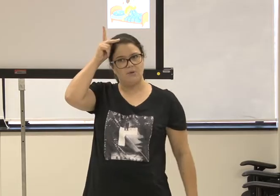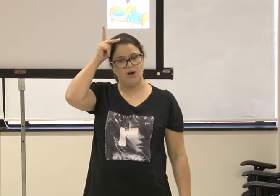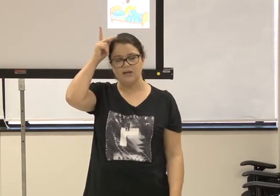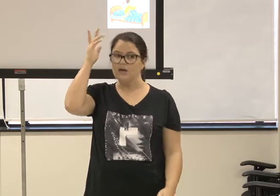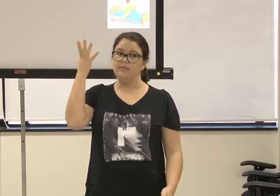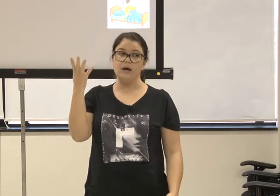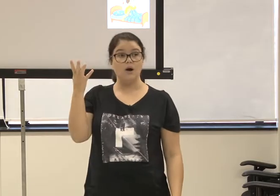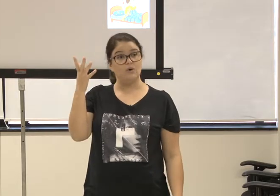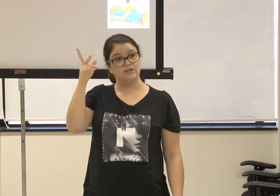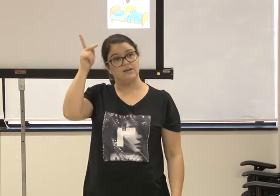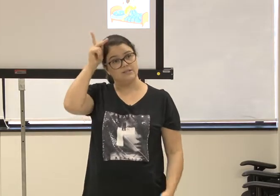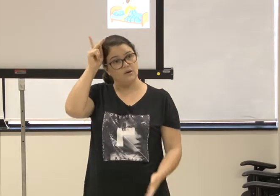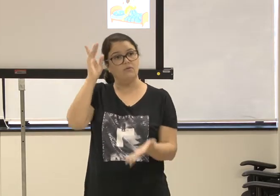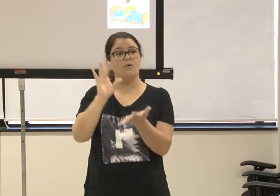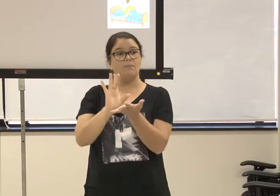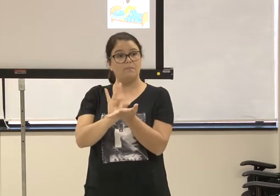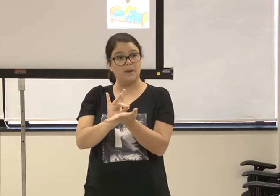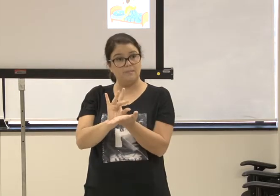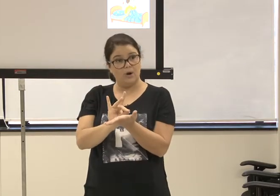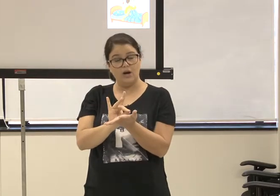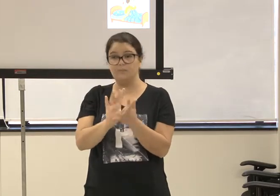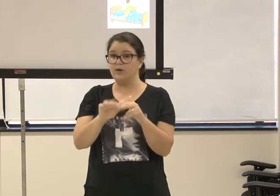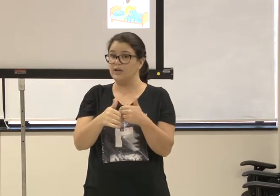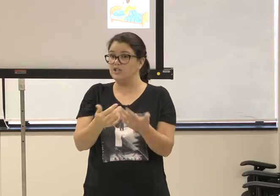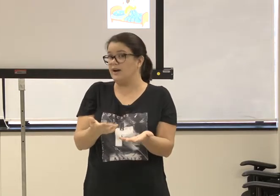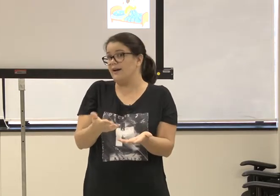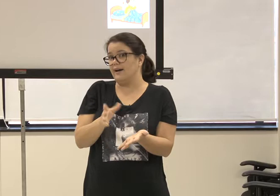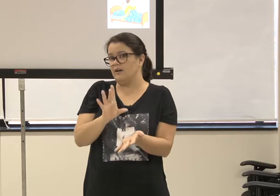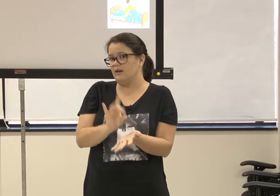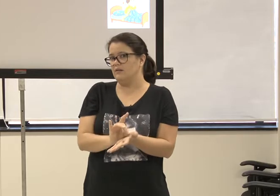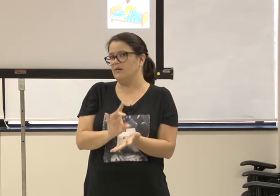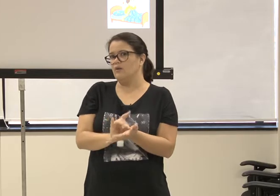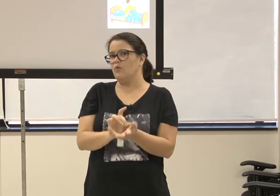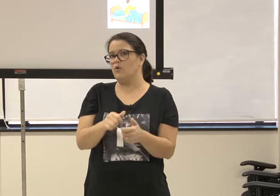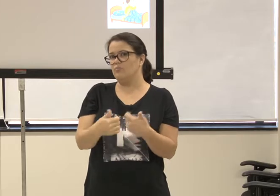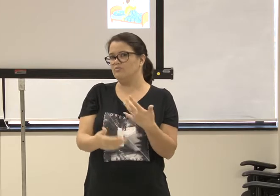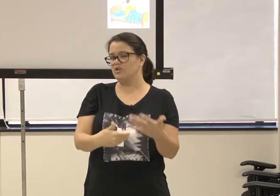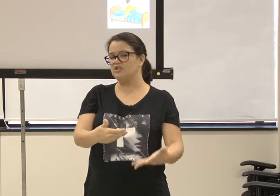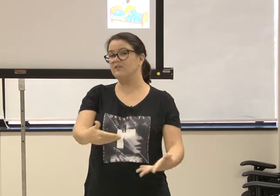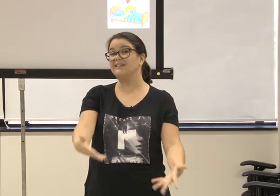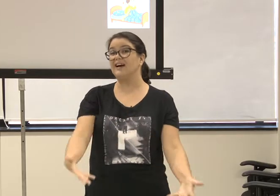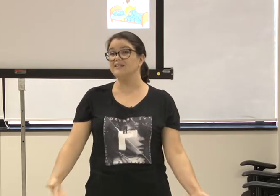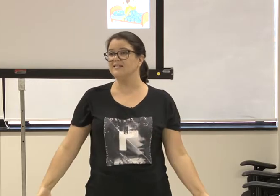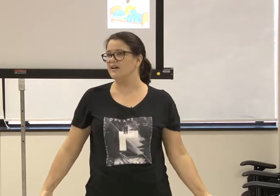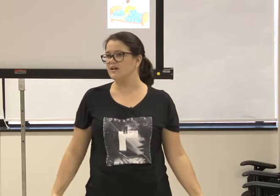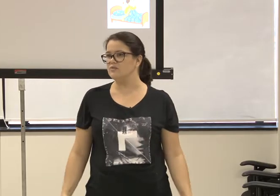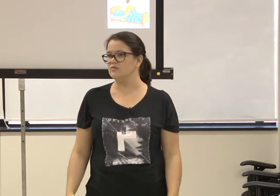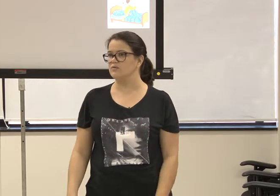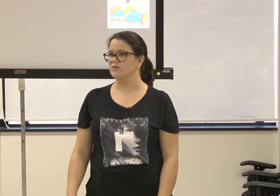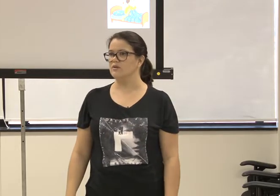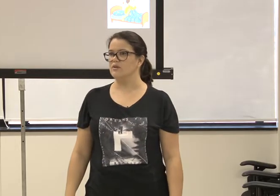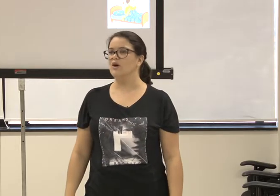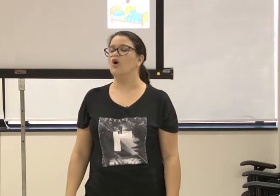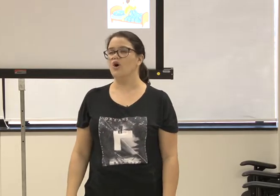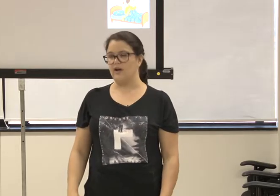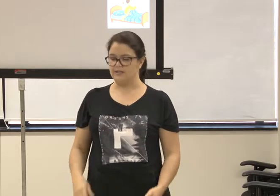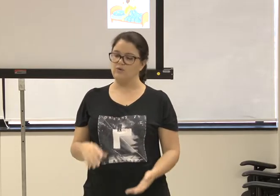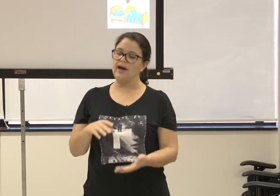Playboy. Não, eles faziam Playboy porque já era, como já devia ter acesso. Isso é